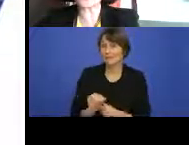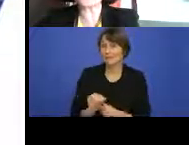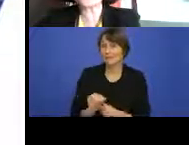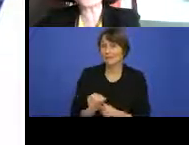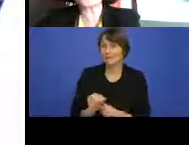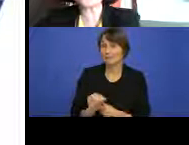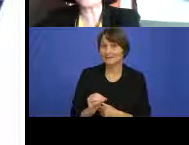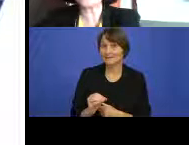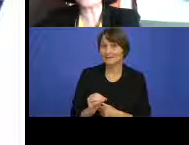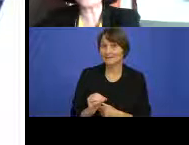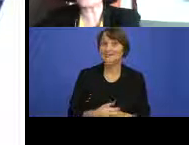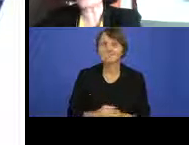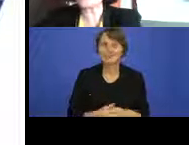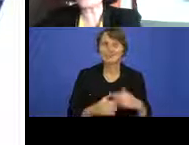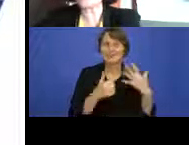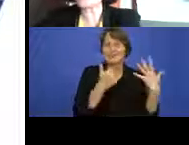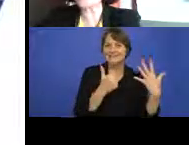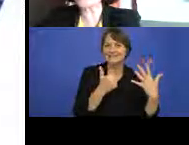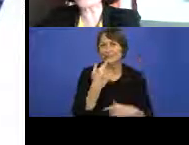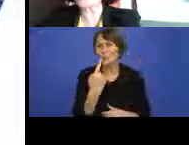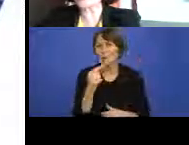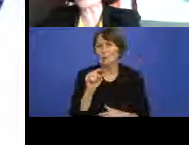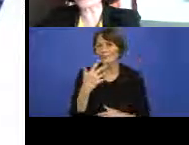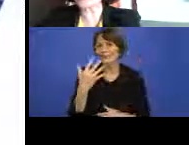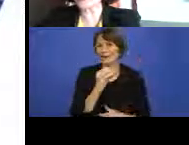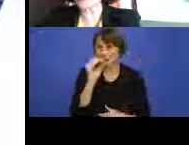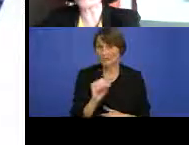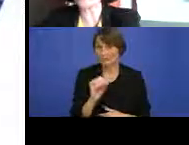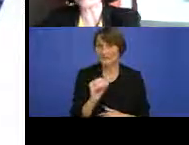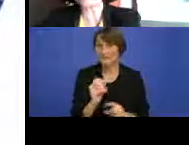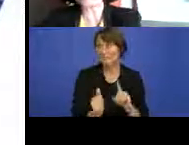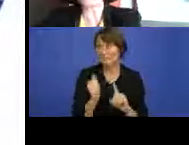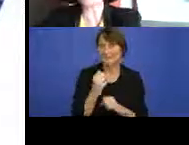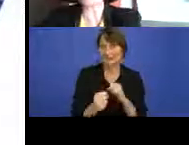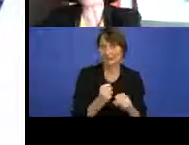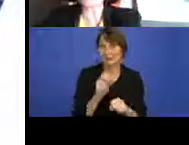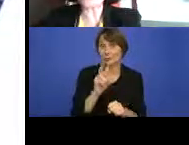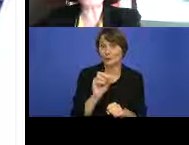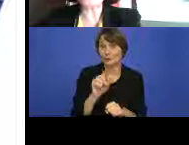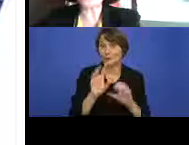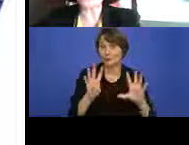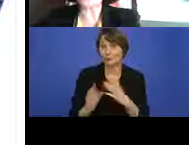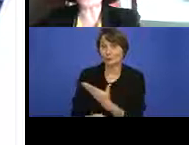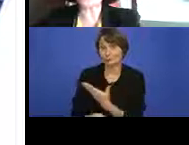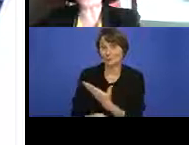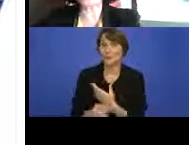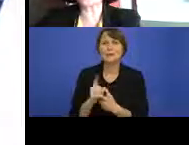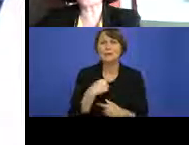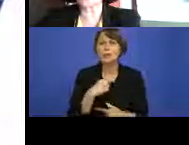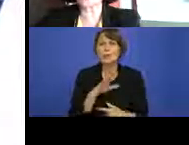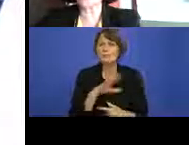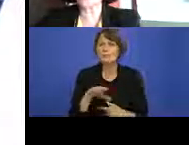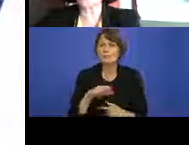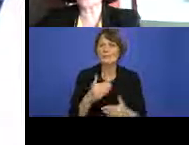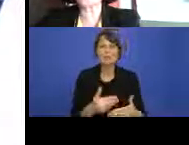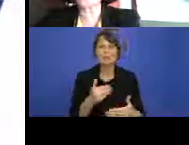scolarisation était encore de 61,5% en 2019 mondialement, et un